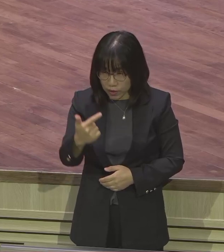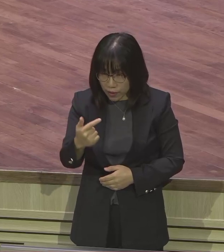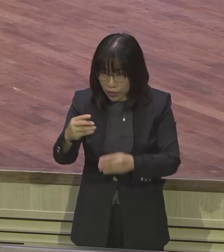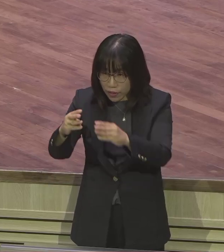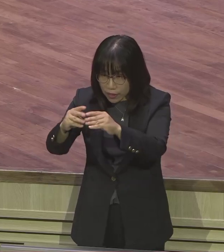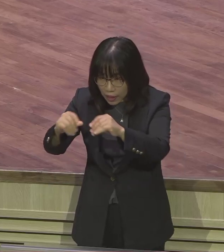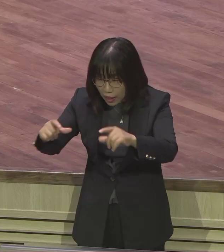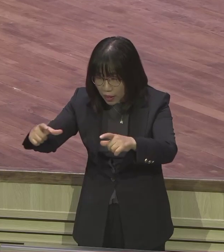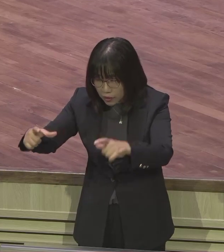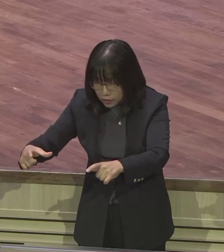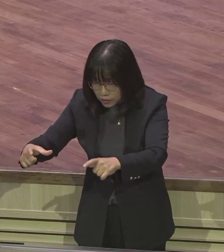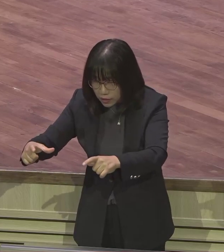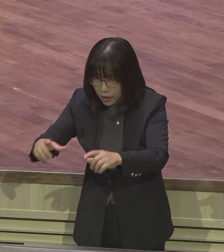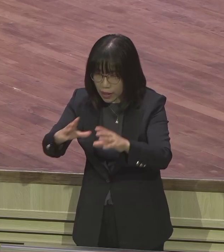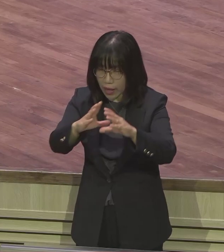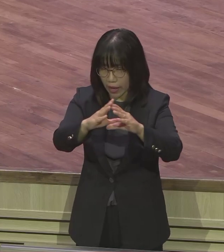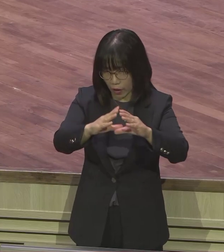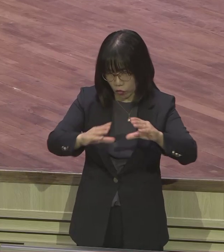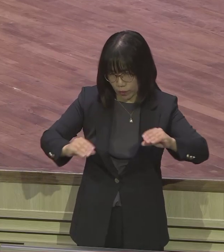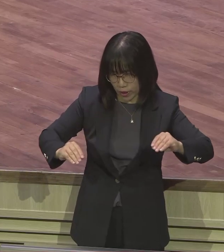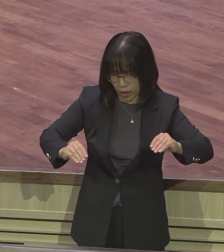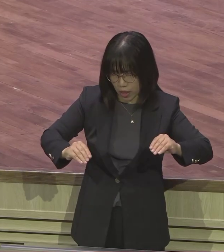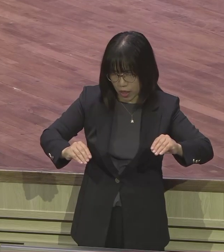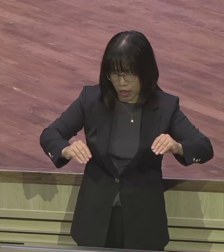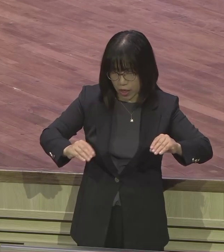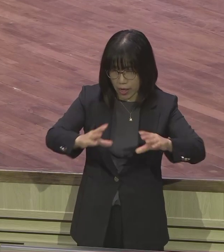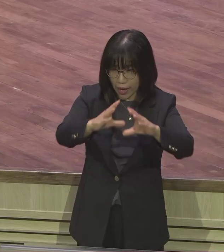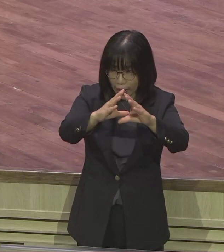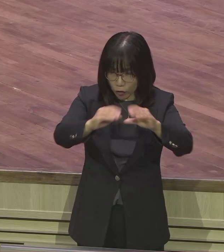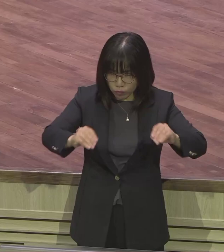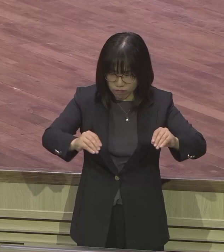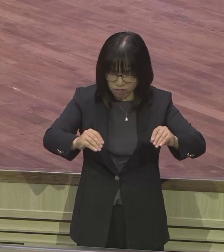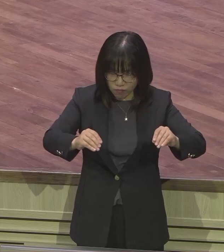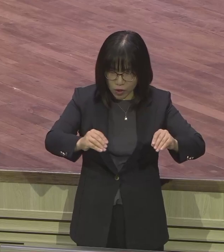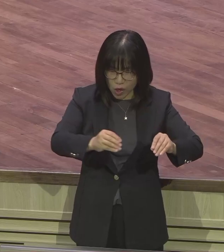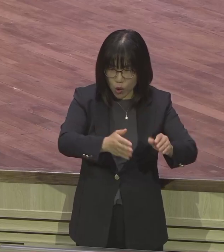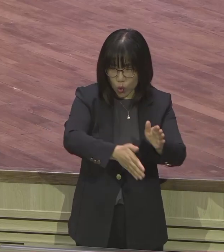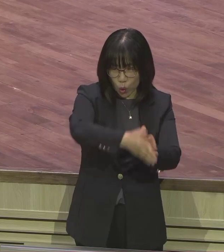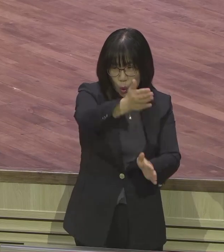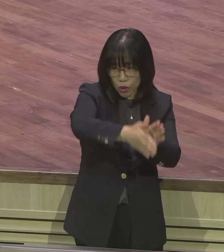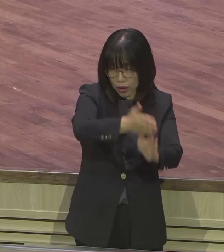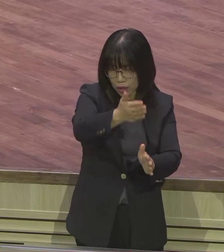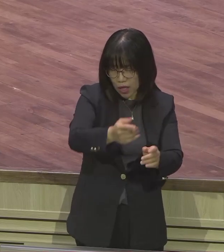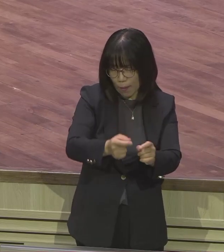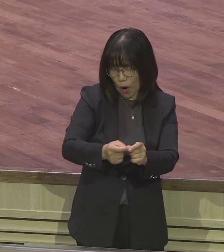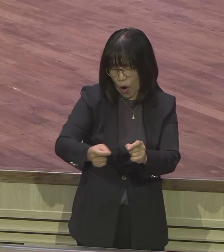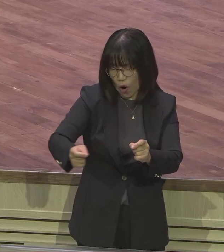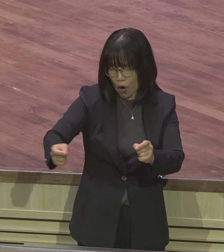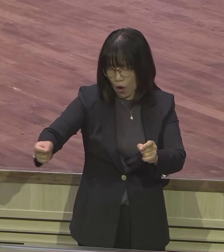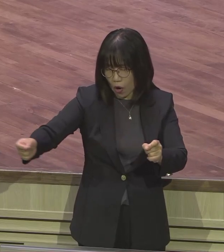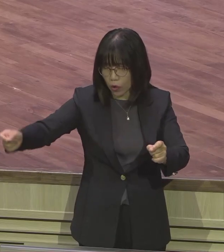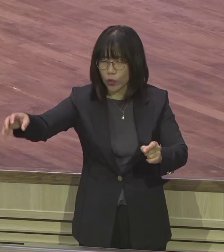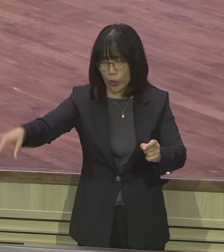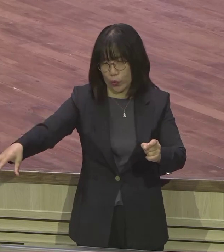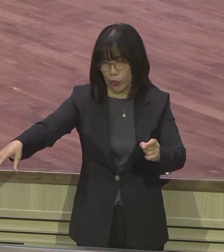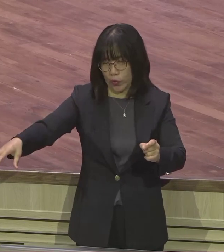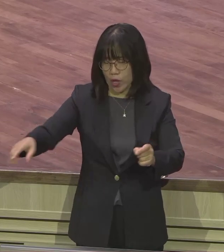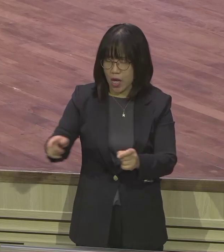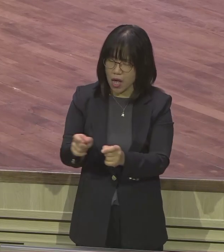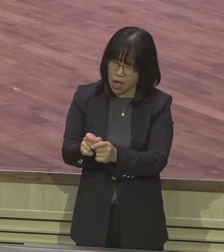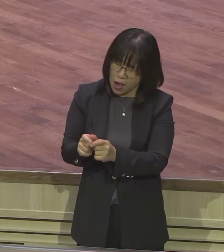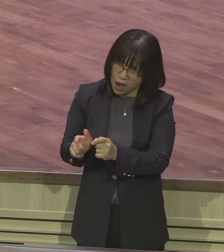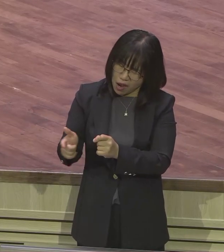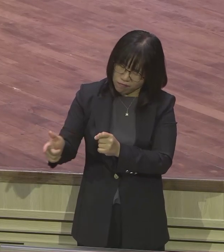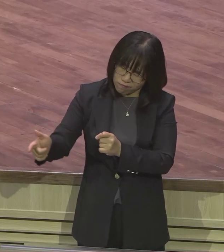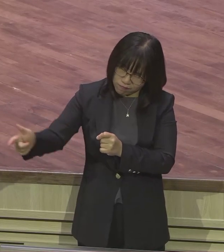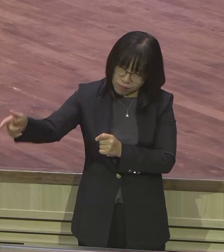애굽의 중심지, 애굽의 중심지에서 엄청 떨어진 땅이에요. 거리가 많이 떨어져 있어요. 한참 떨어져